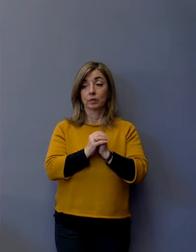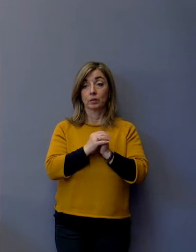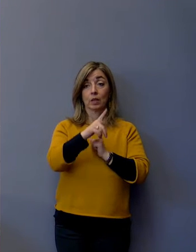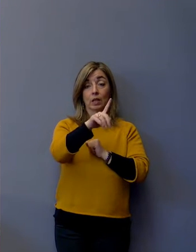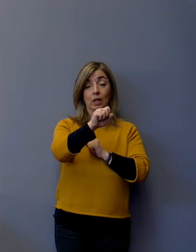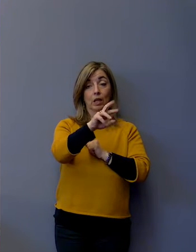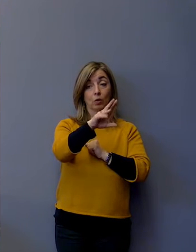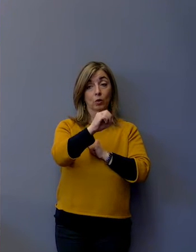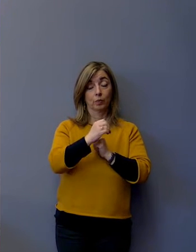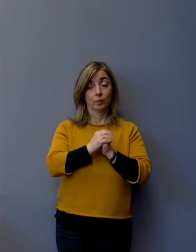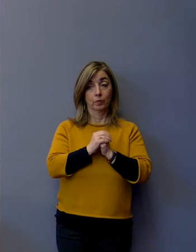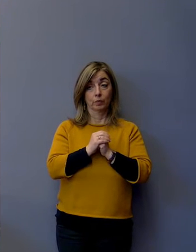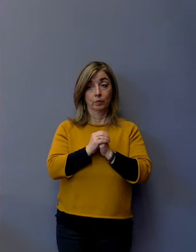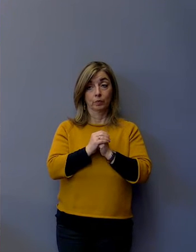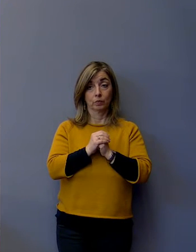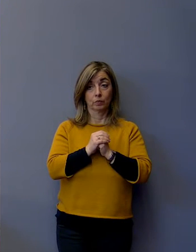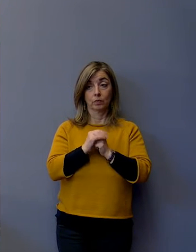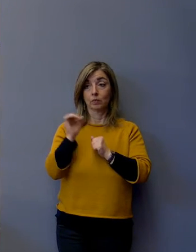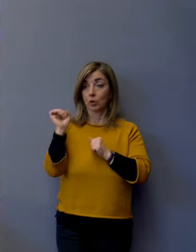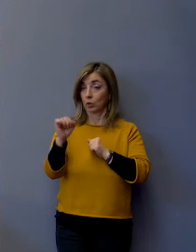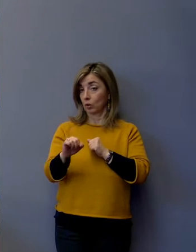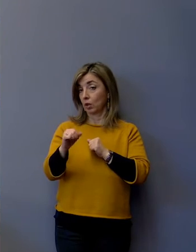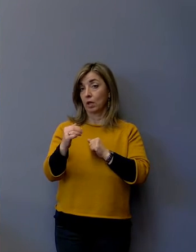lauro contraria